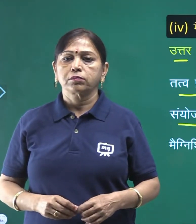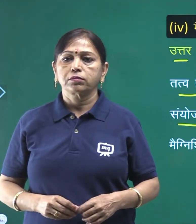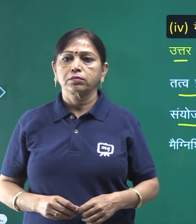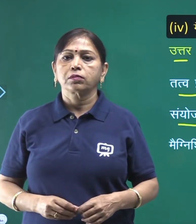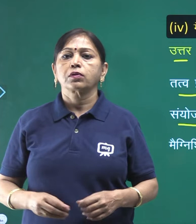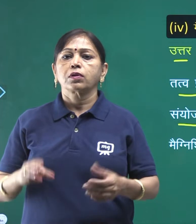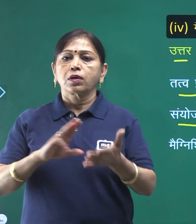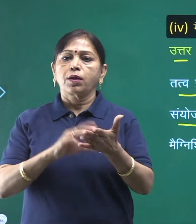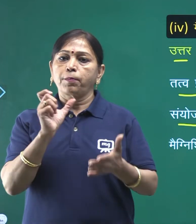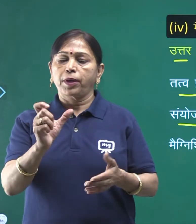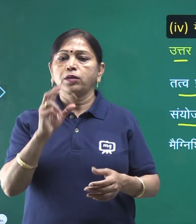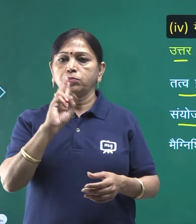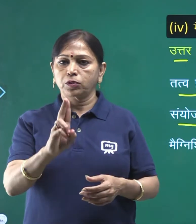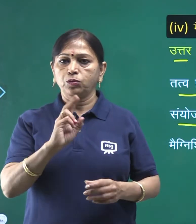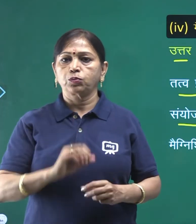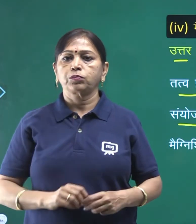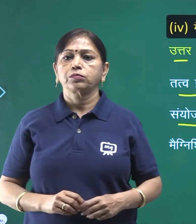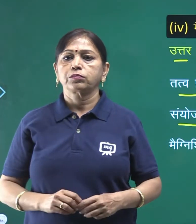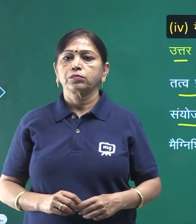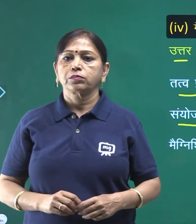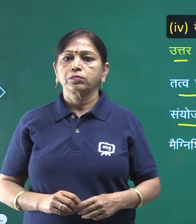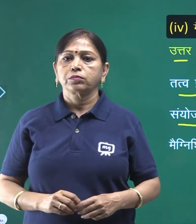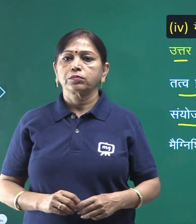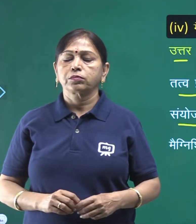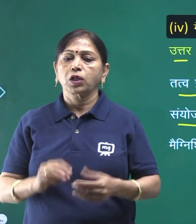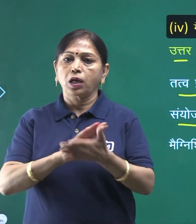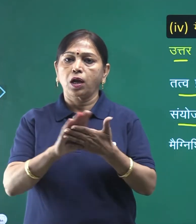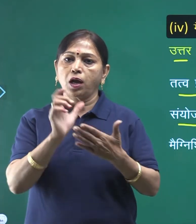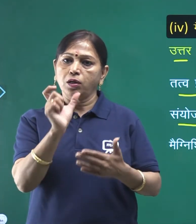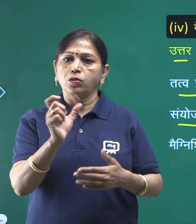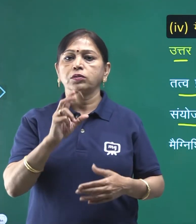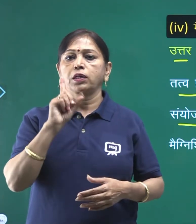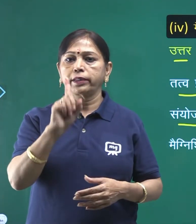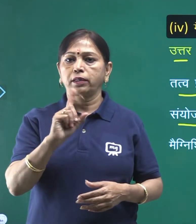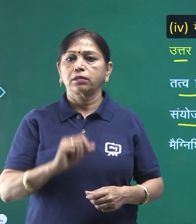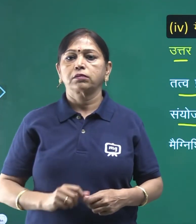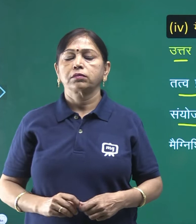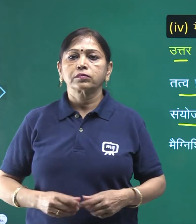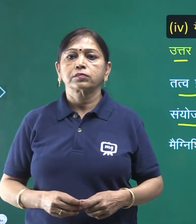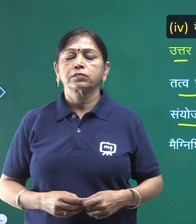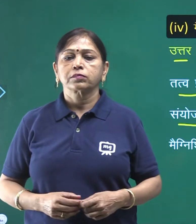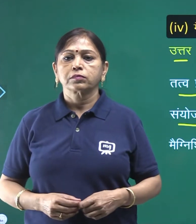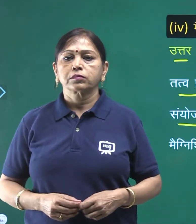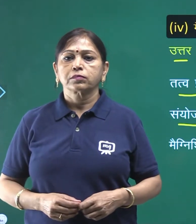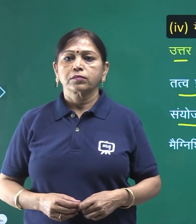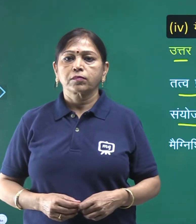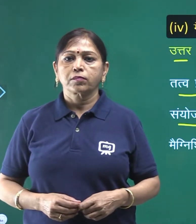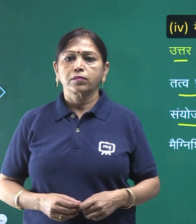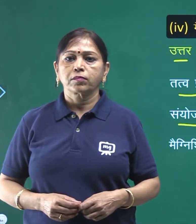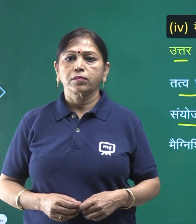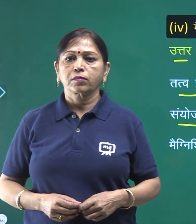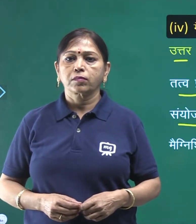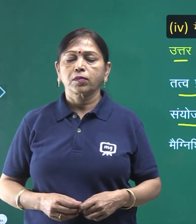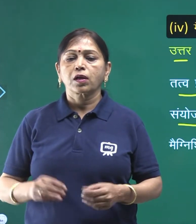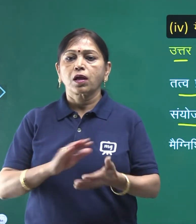मैग्नीशियम की 2, हाइड्रोक्साइड की 1। मैग्नीशियम हाइड्रोक्साइड